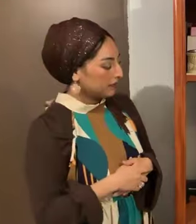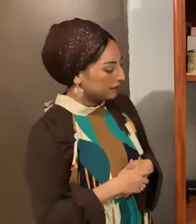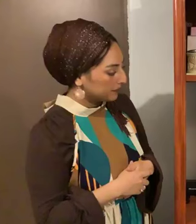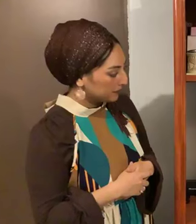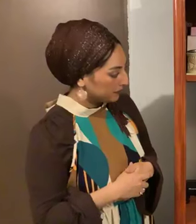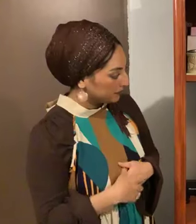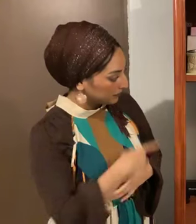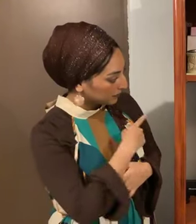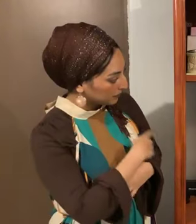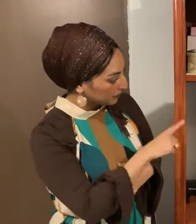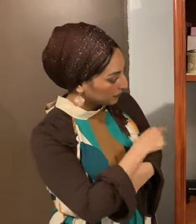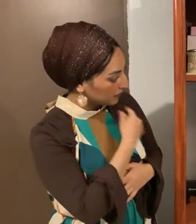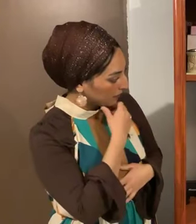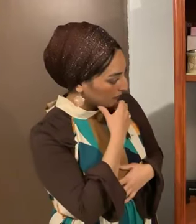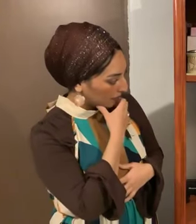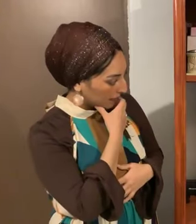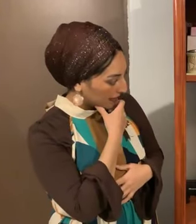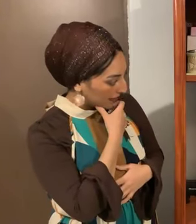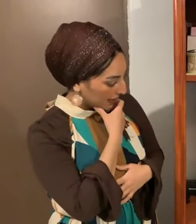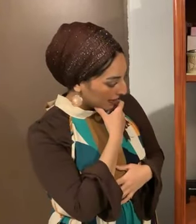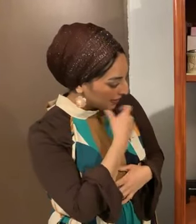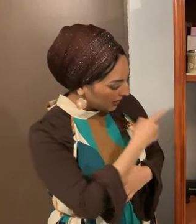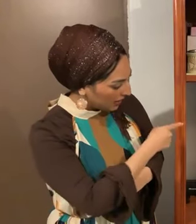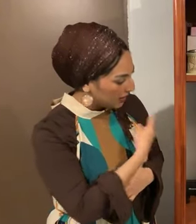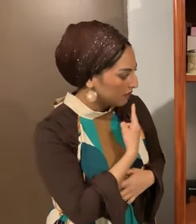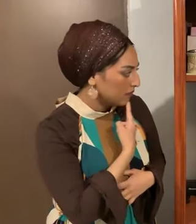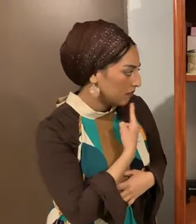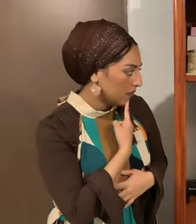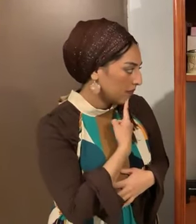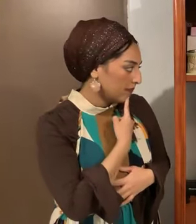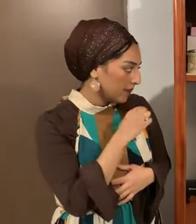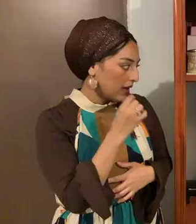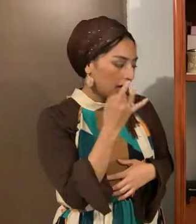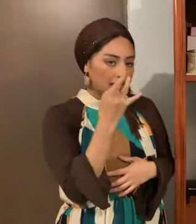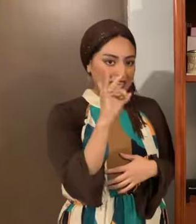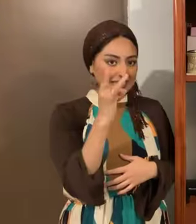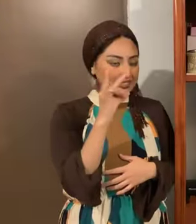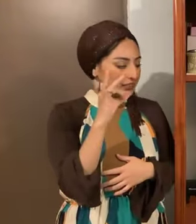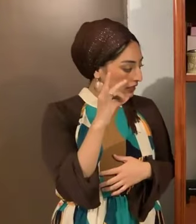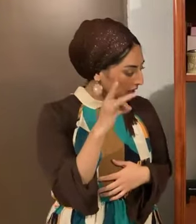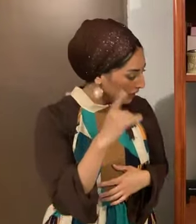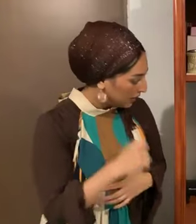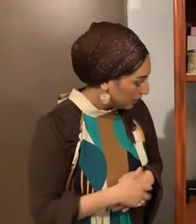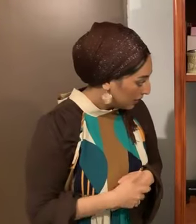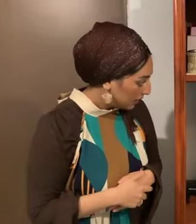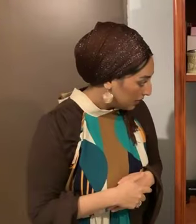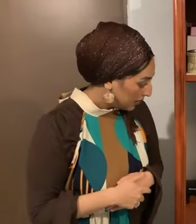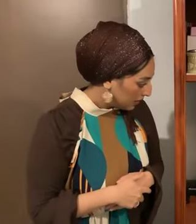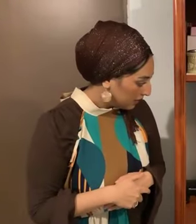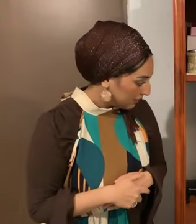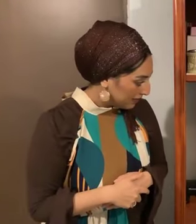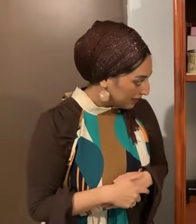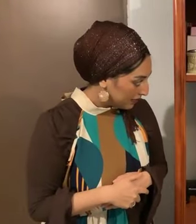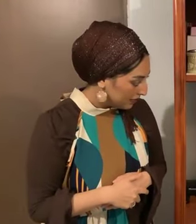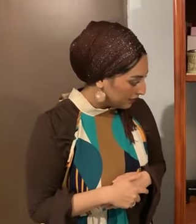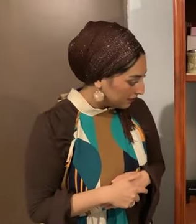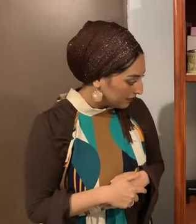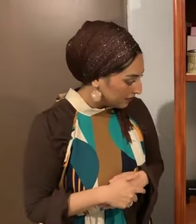vean. Esta es de, ahí dice 18, quita el reloj por favor, toda va.